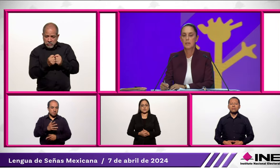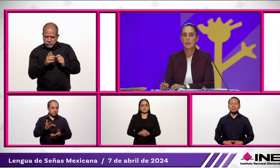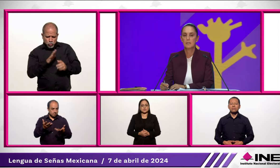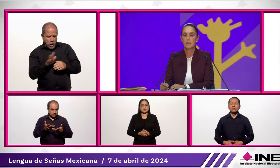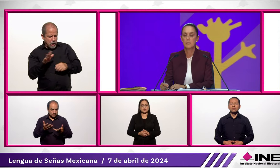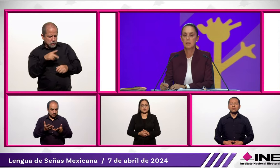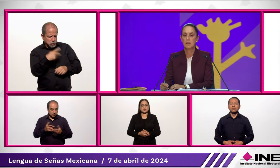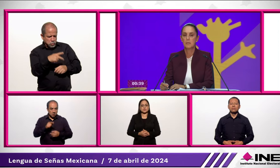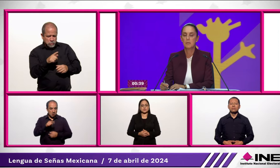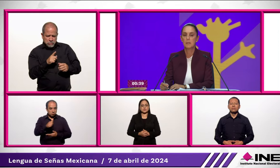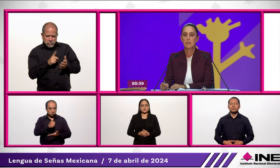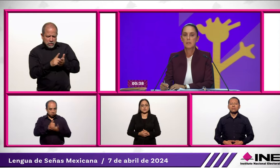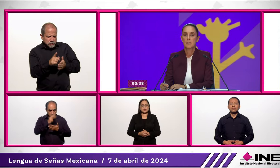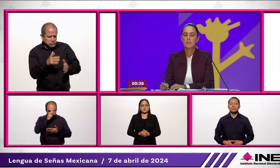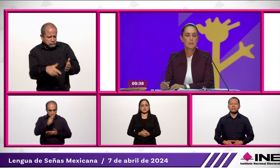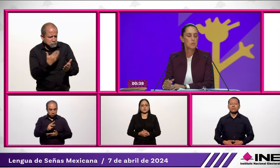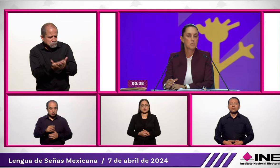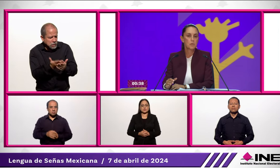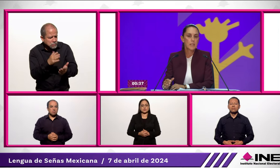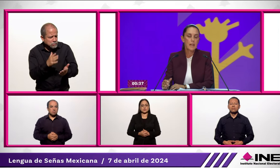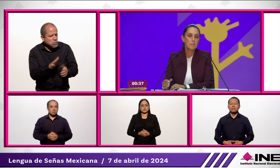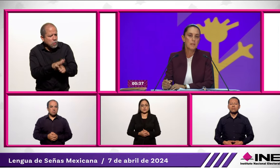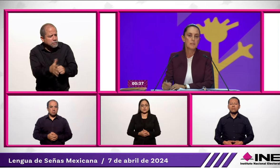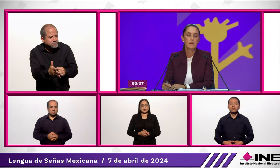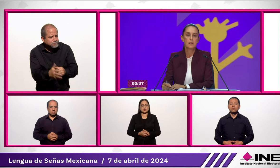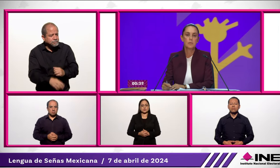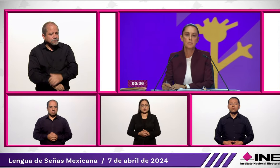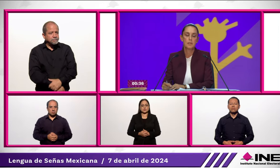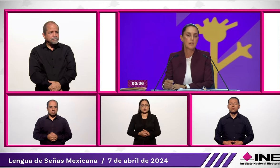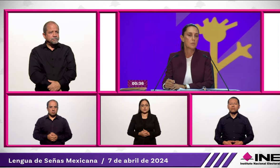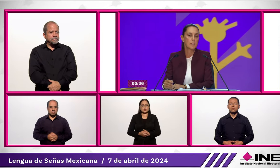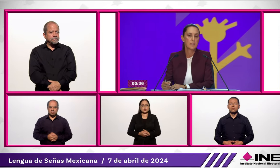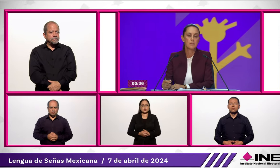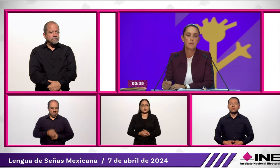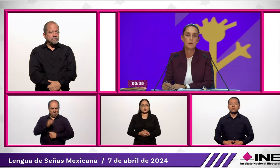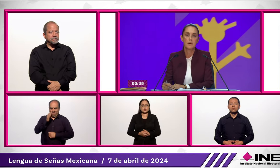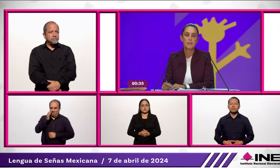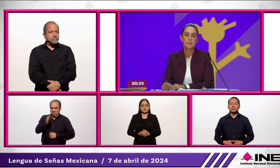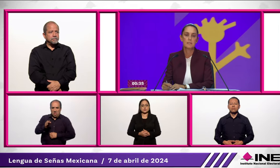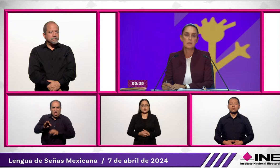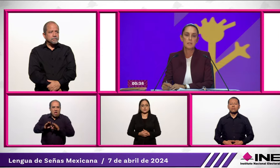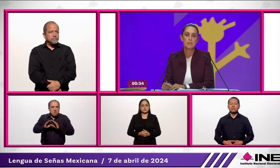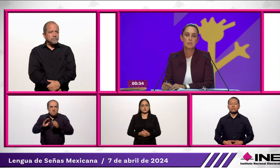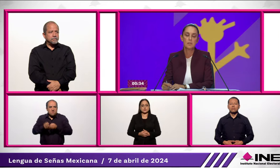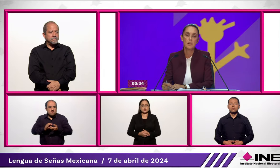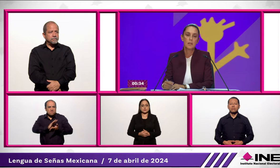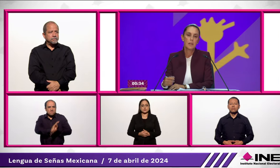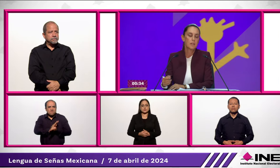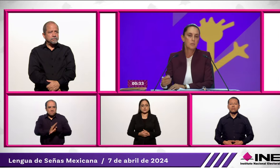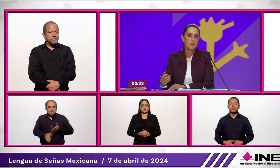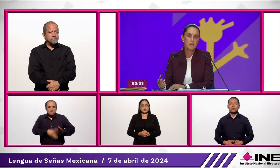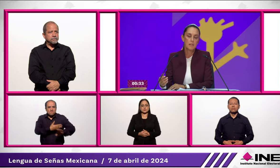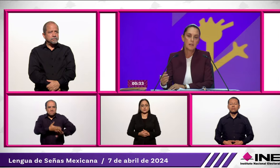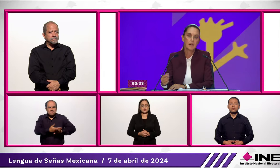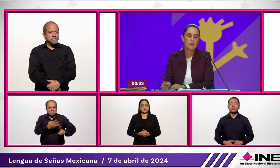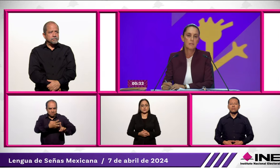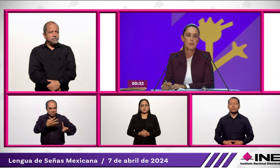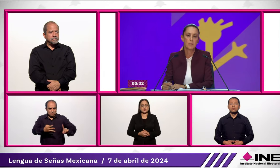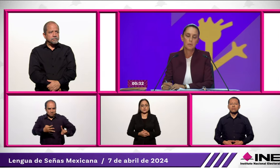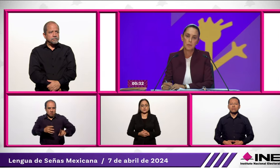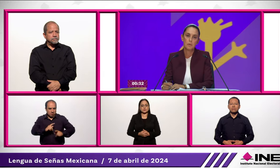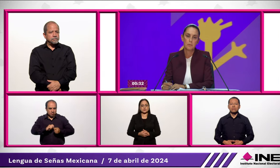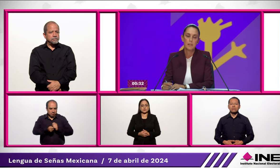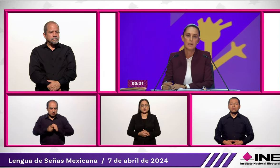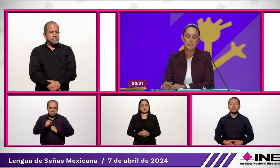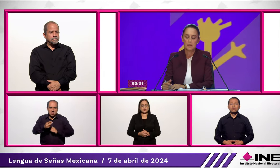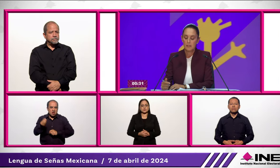hicimos en la Ciudad de México. Estamos totalmente en contra de cualquier forma de discriminación, inclusive hay que